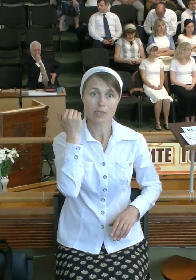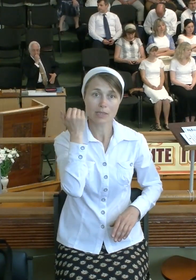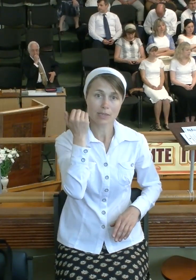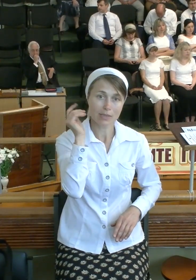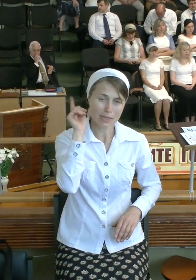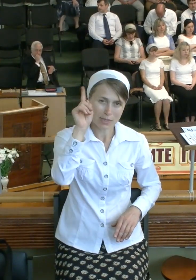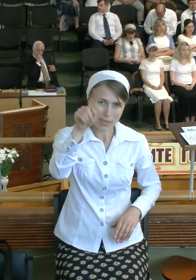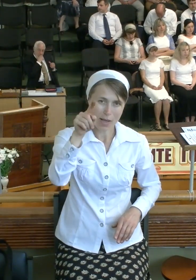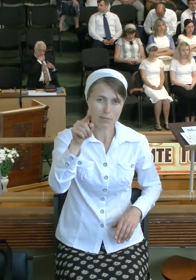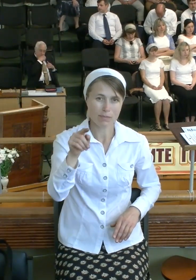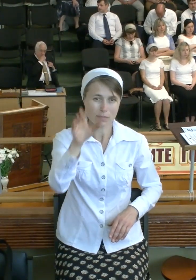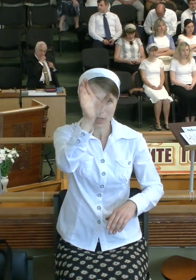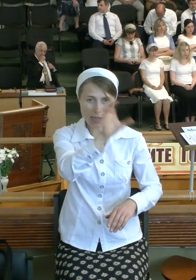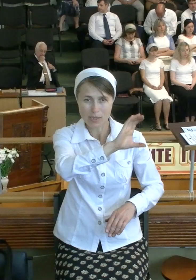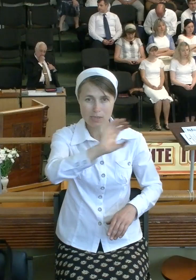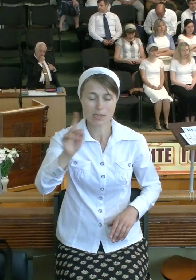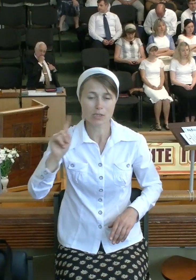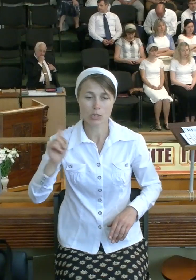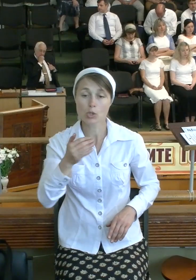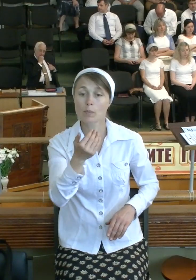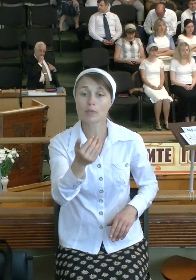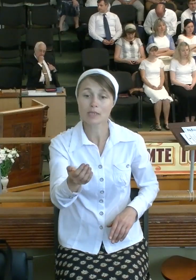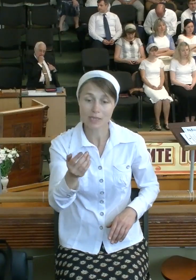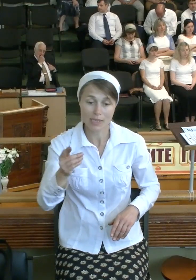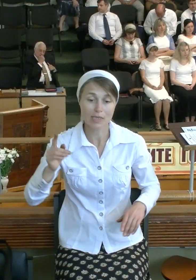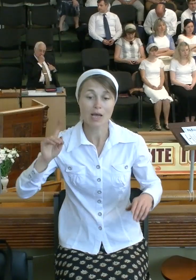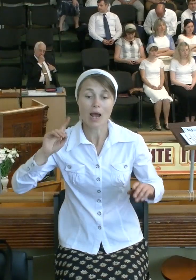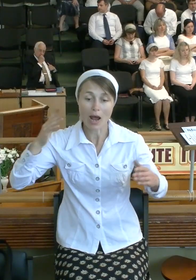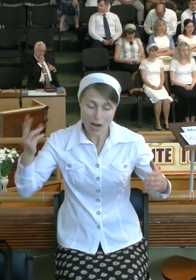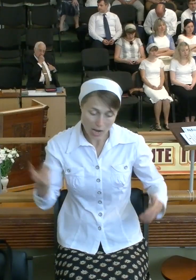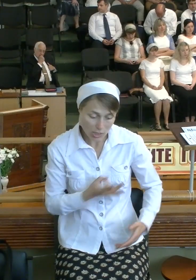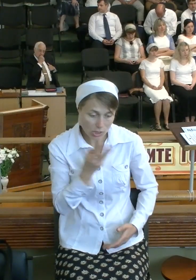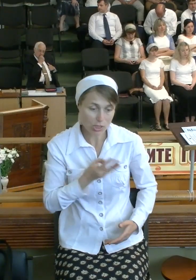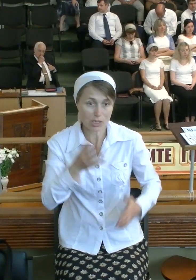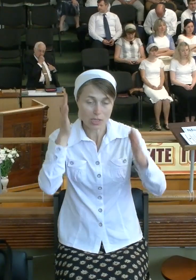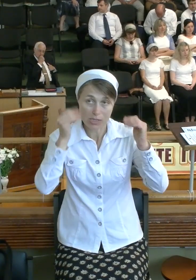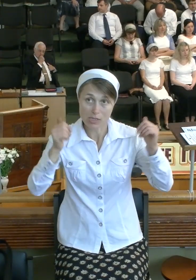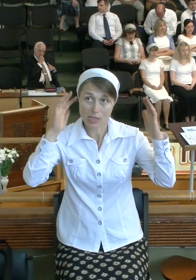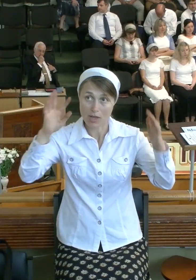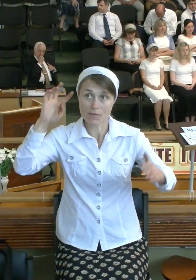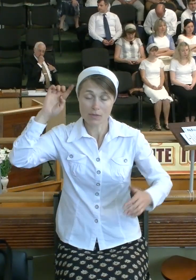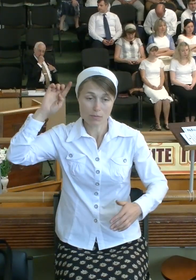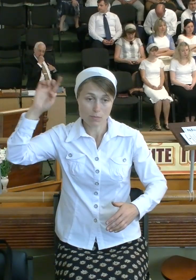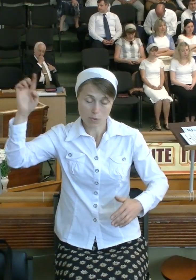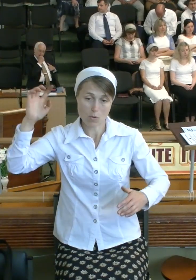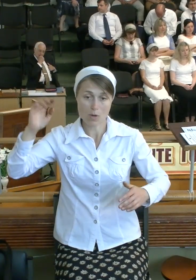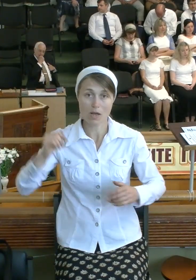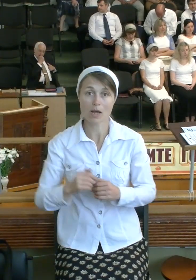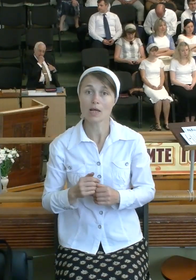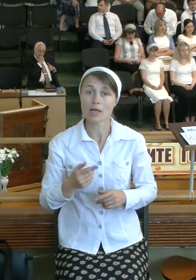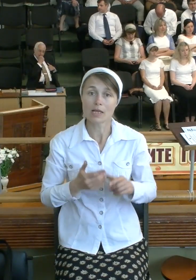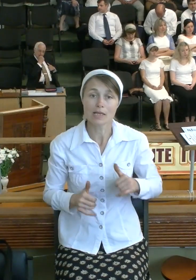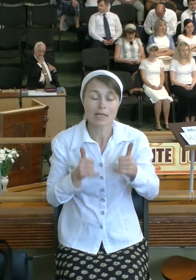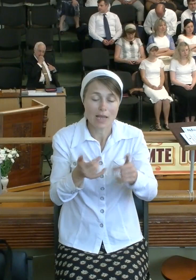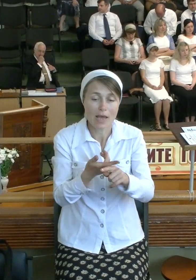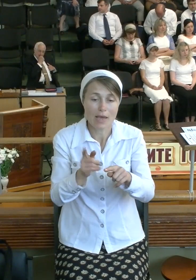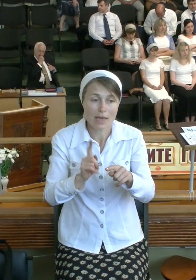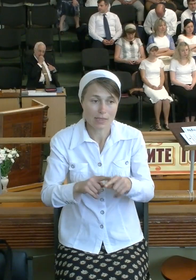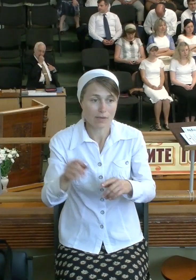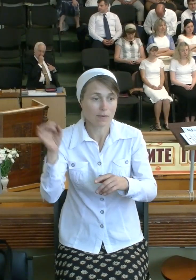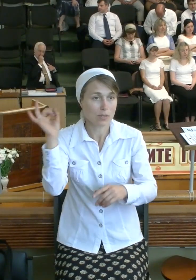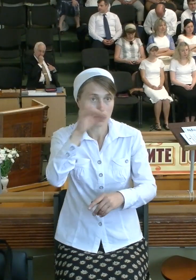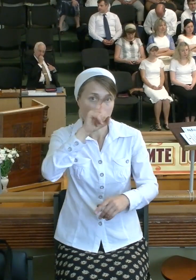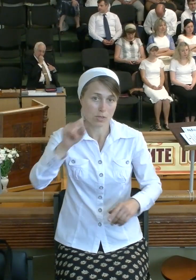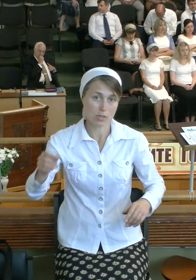славил Господа душой спасенной. Для этого Иисус наш пострадал, для этого